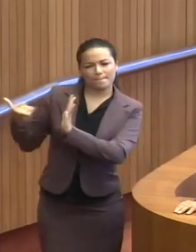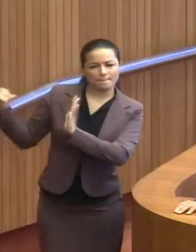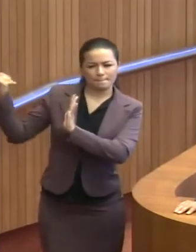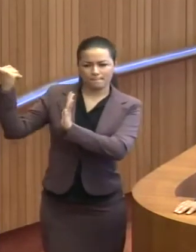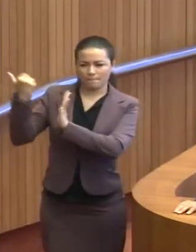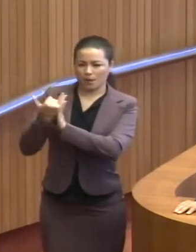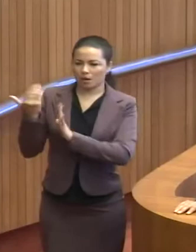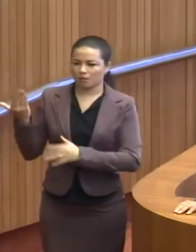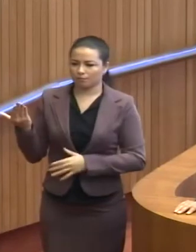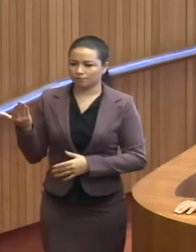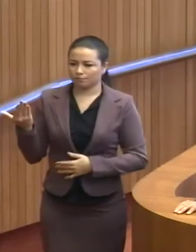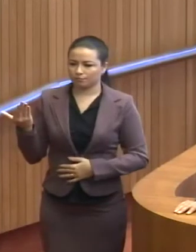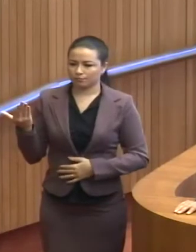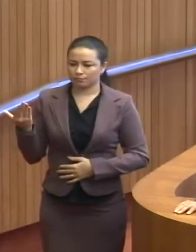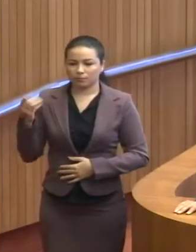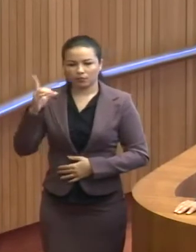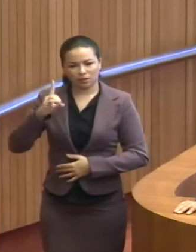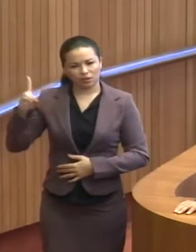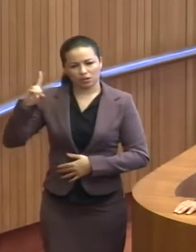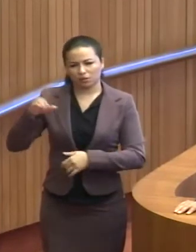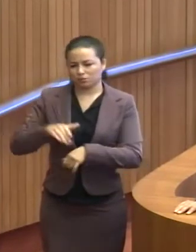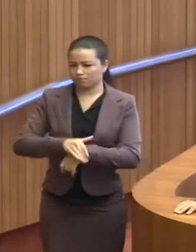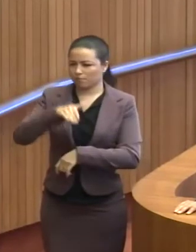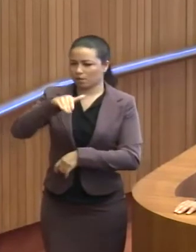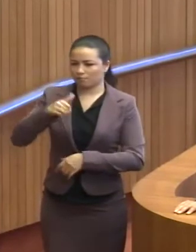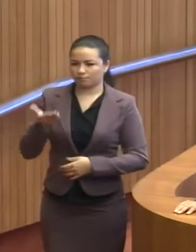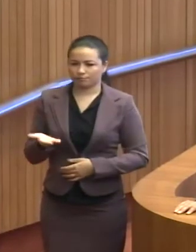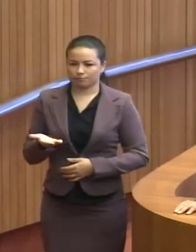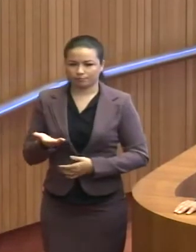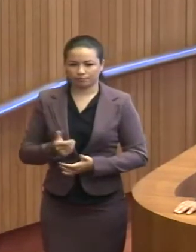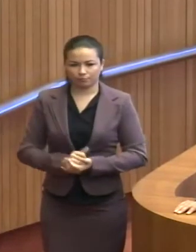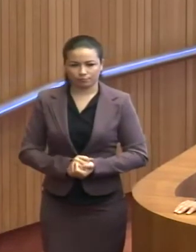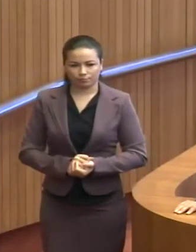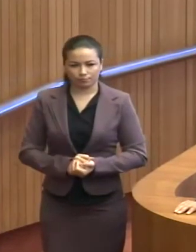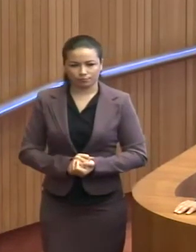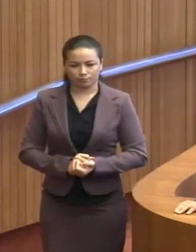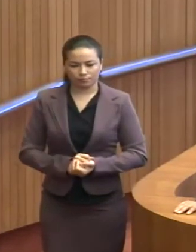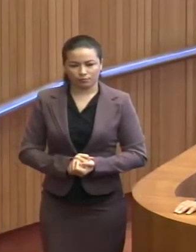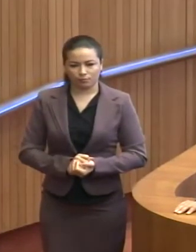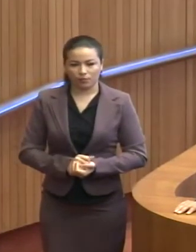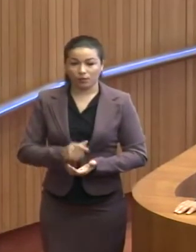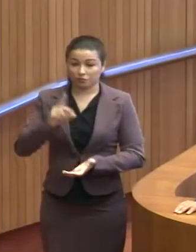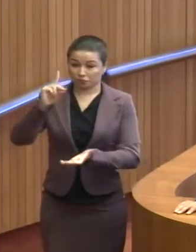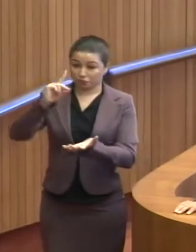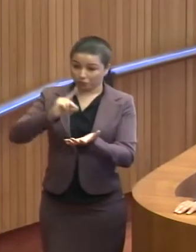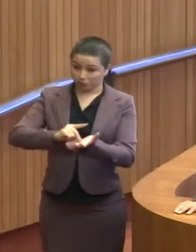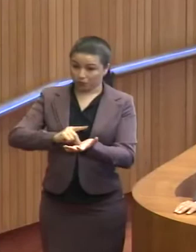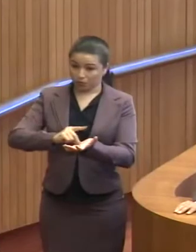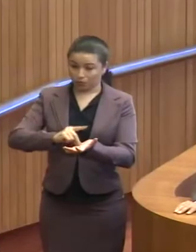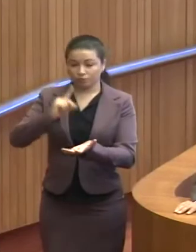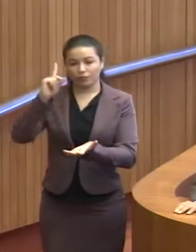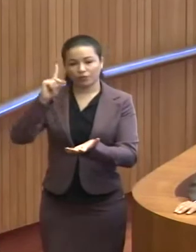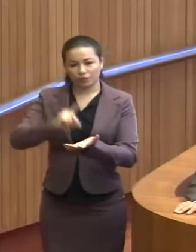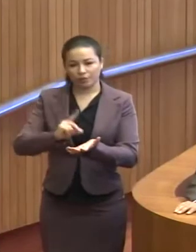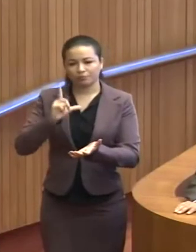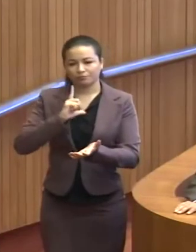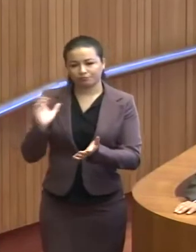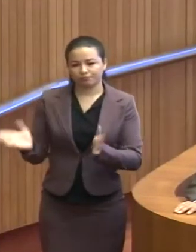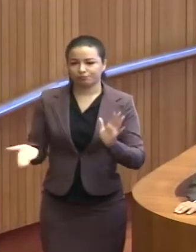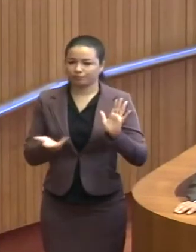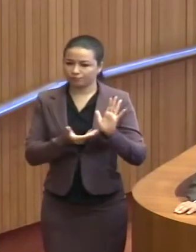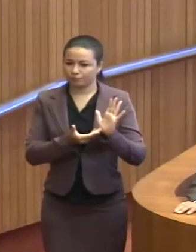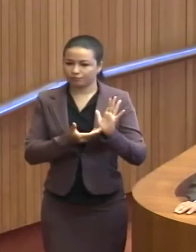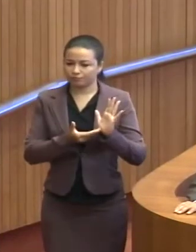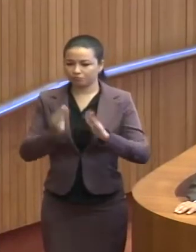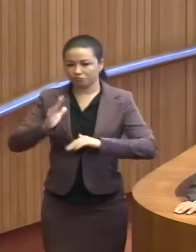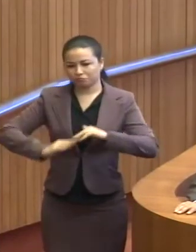maior. Deus é muito maior. E a verdade está aqui, ó,